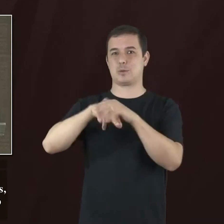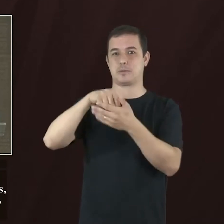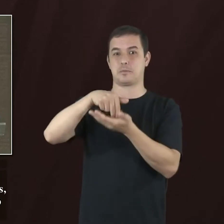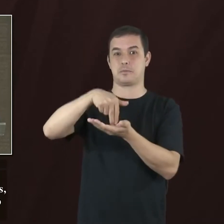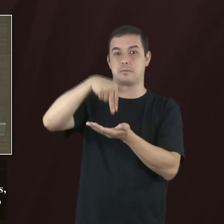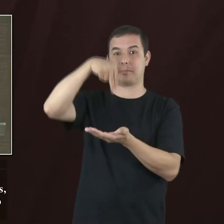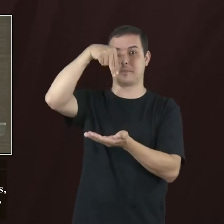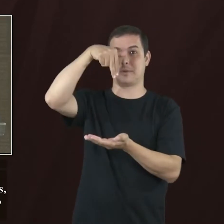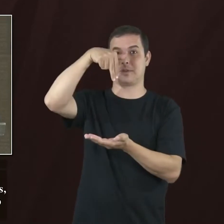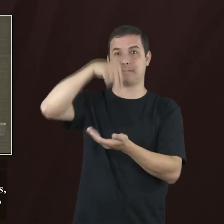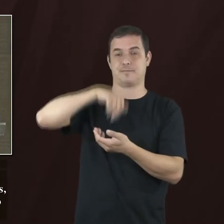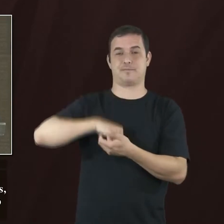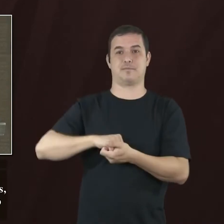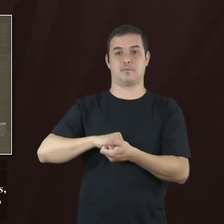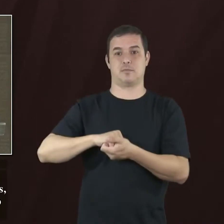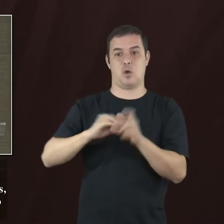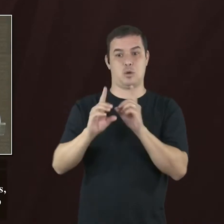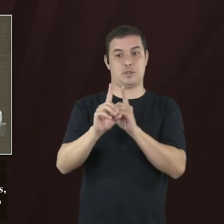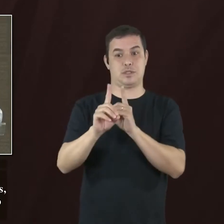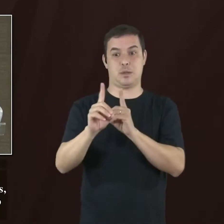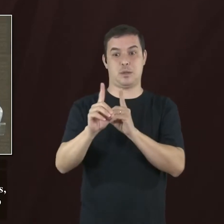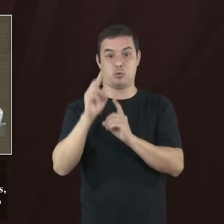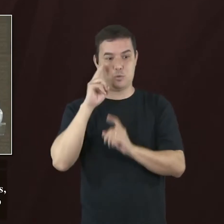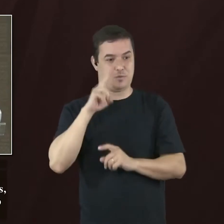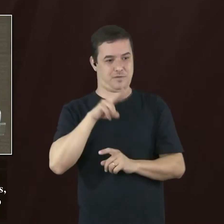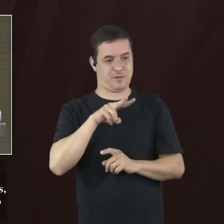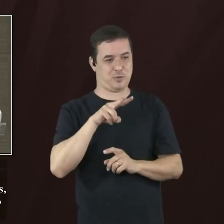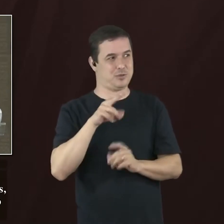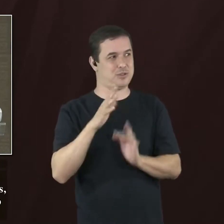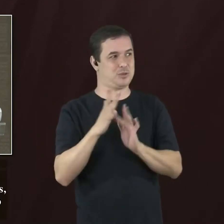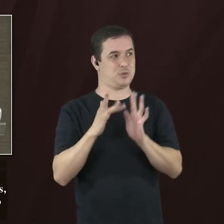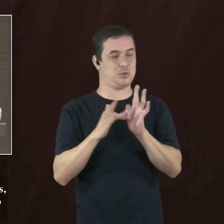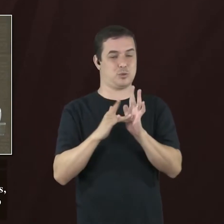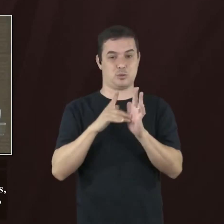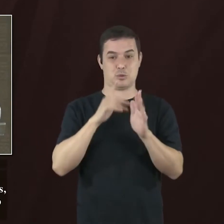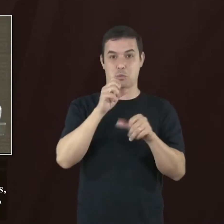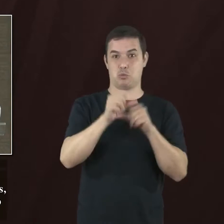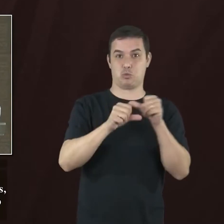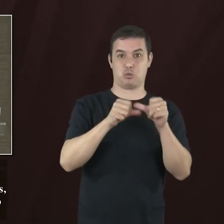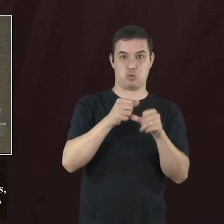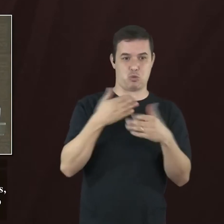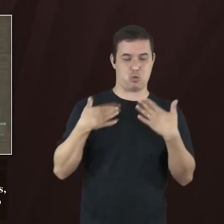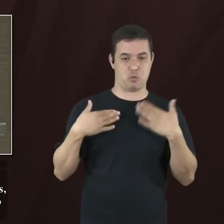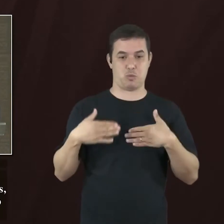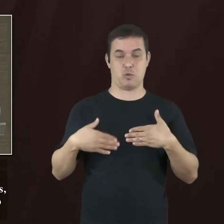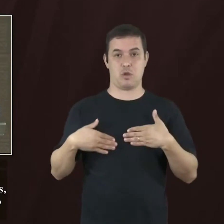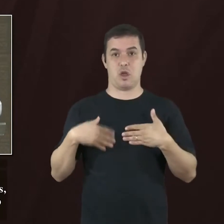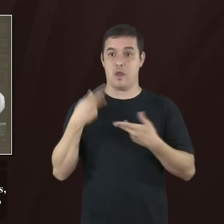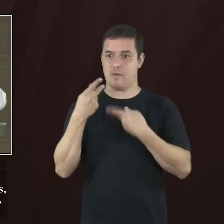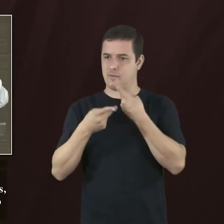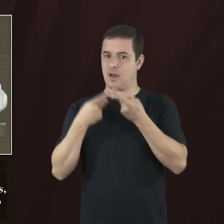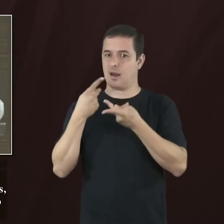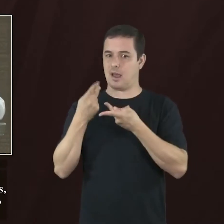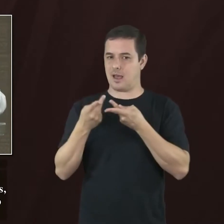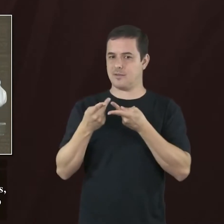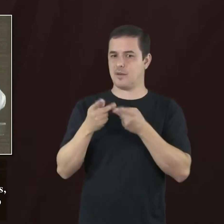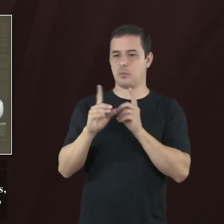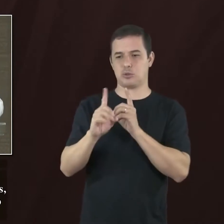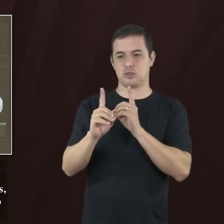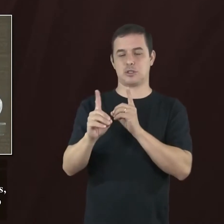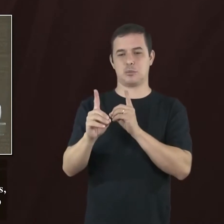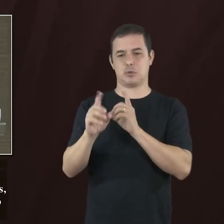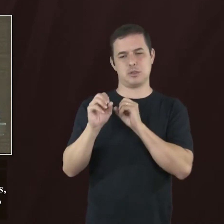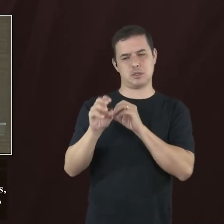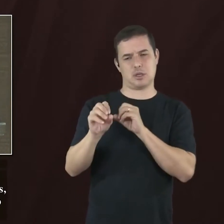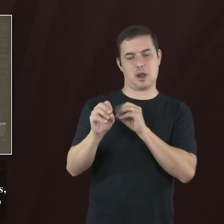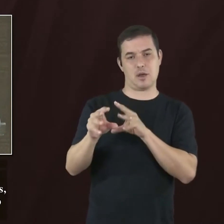apareceu aos seus discípulos por 40 dias e dizendo-lhes a respeito do reino de Deus. O encargo de Deus é o